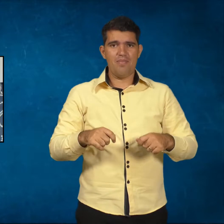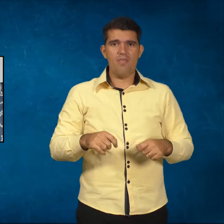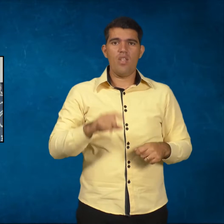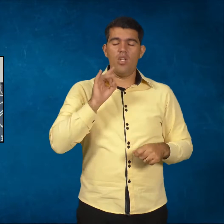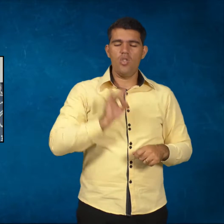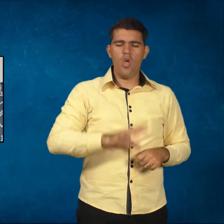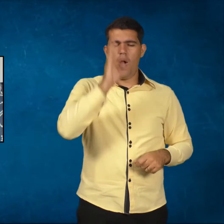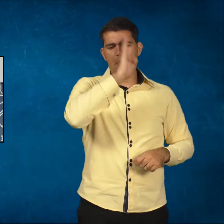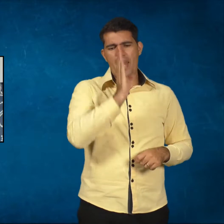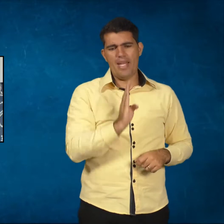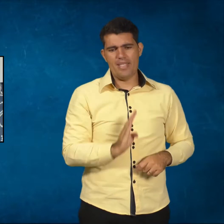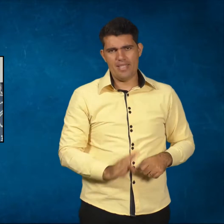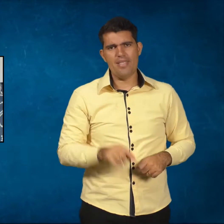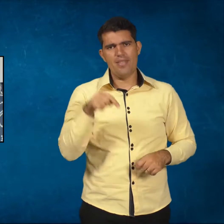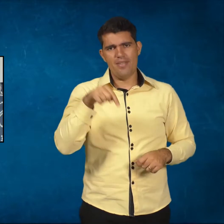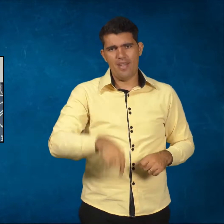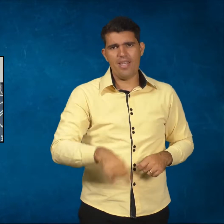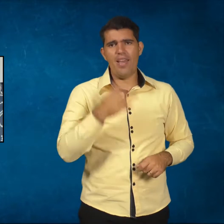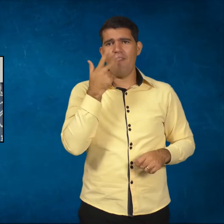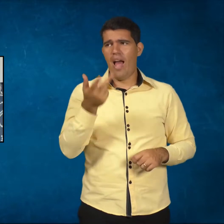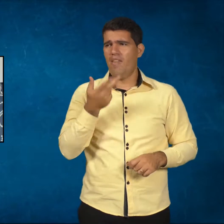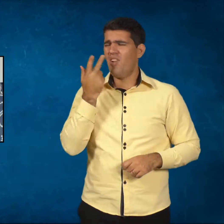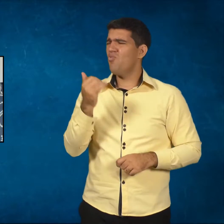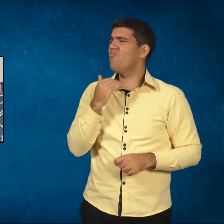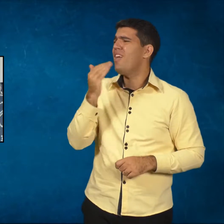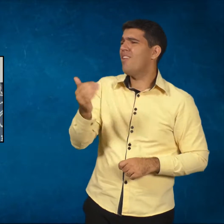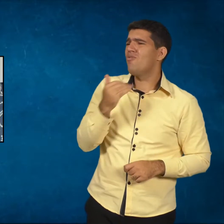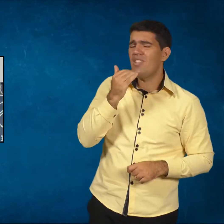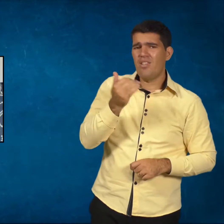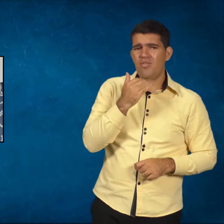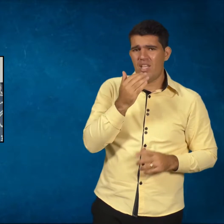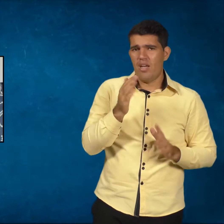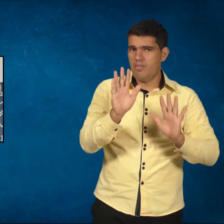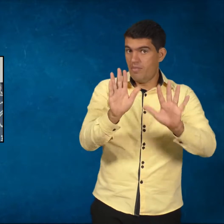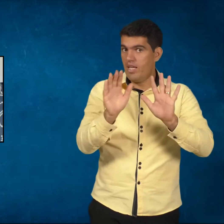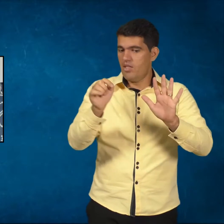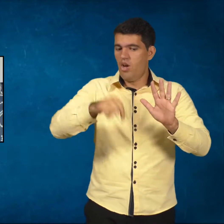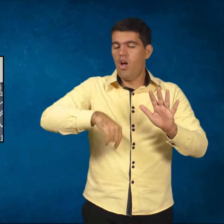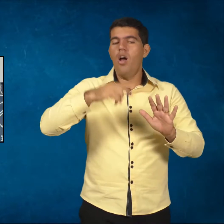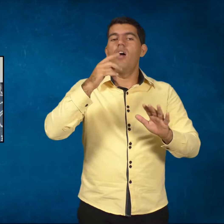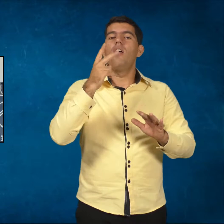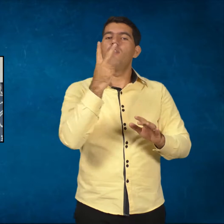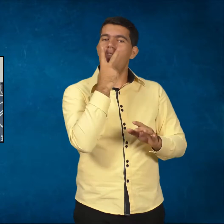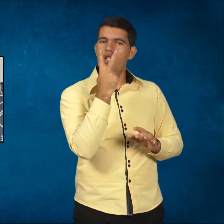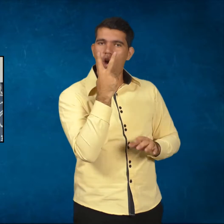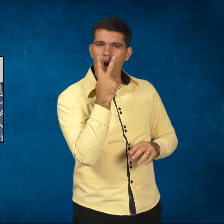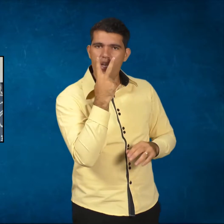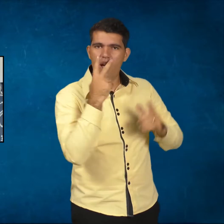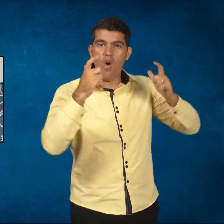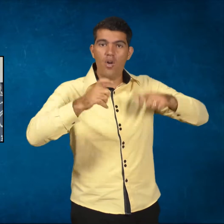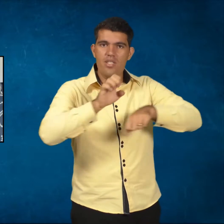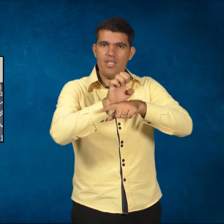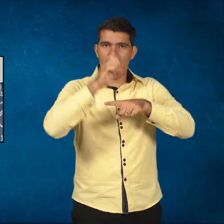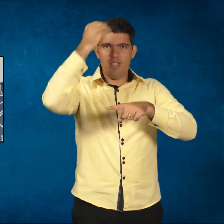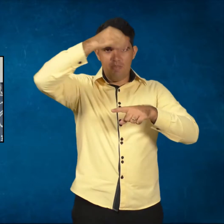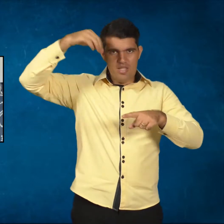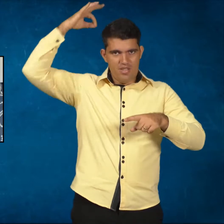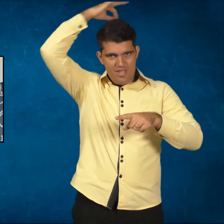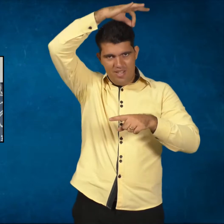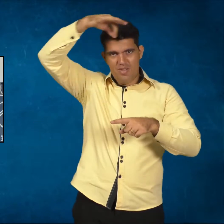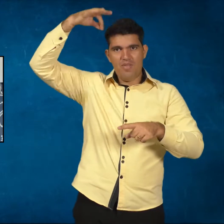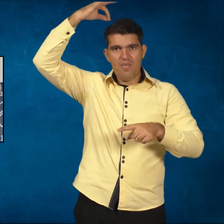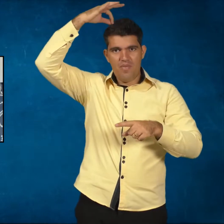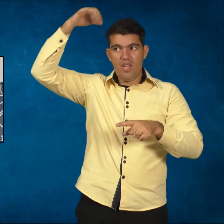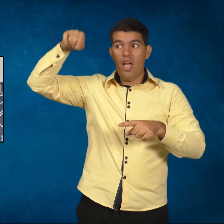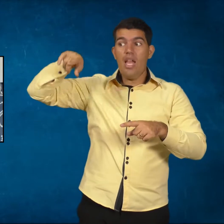ficar só no pessimismo que não é possível, o Espírito Santo, o município de Vitória, conheceu o meu doutorado